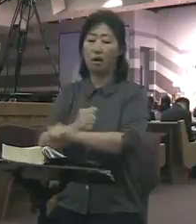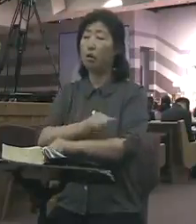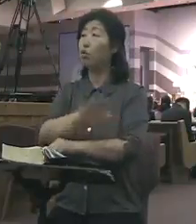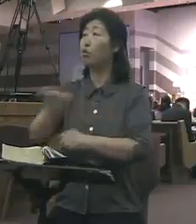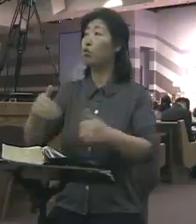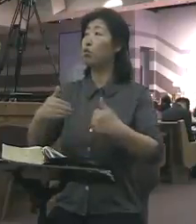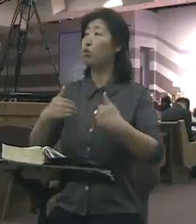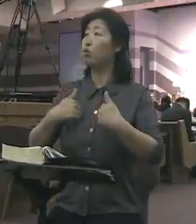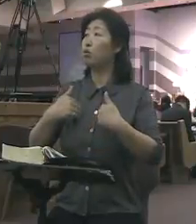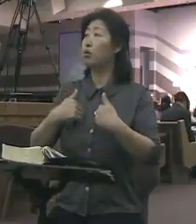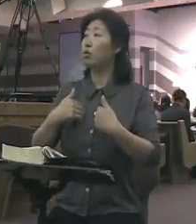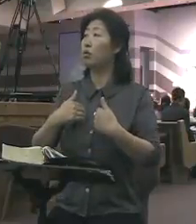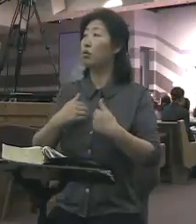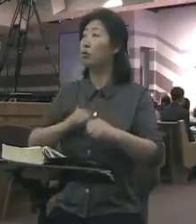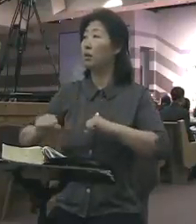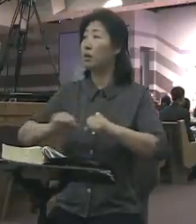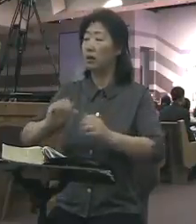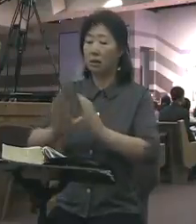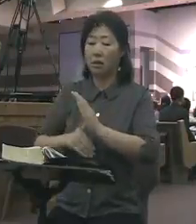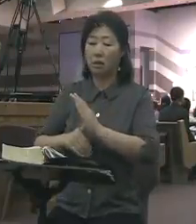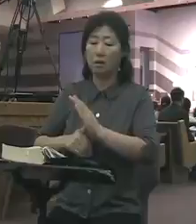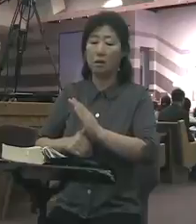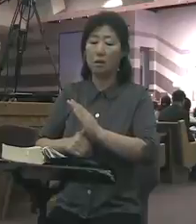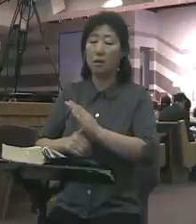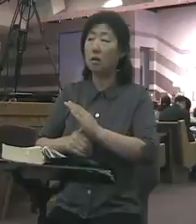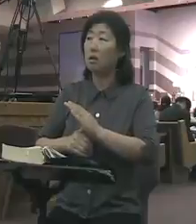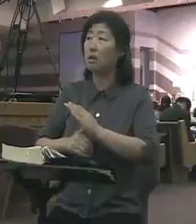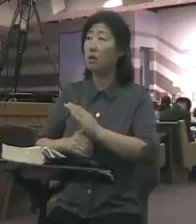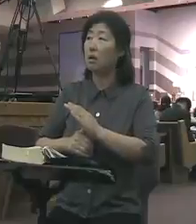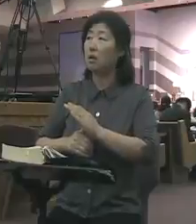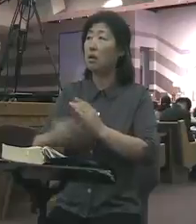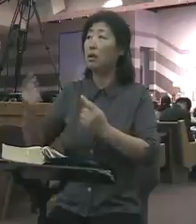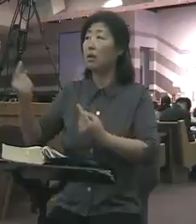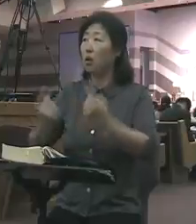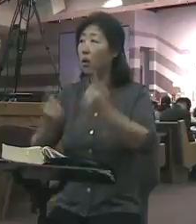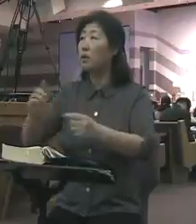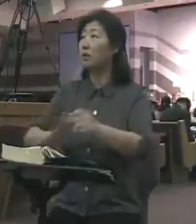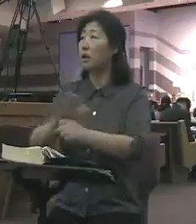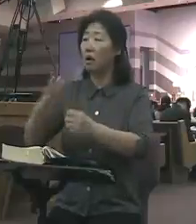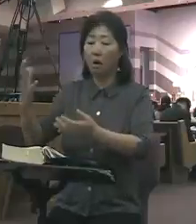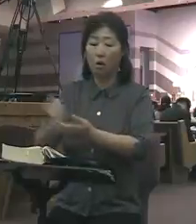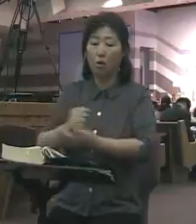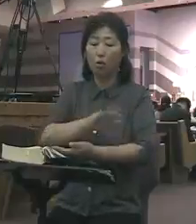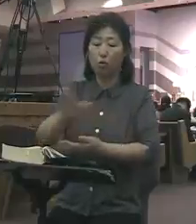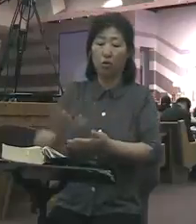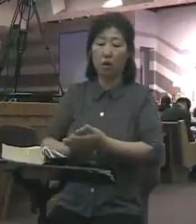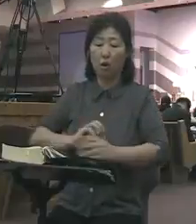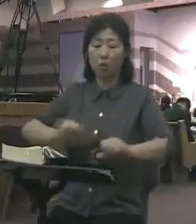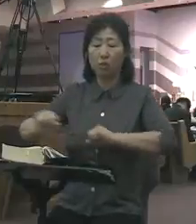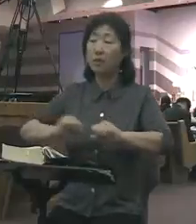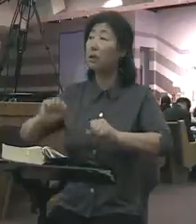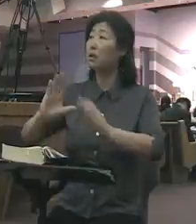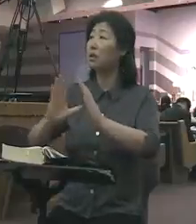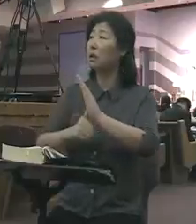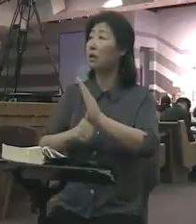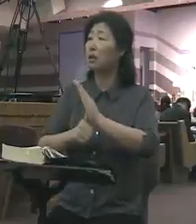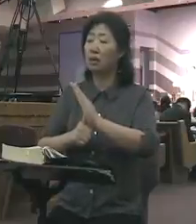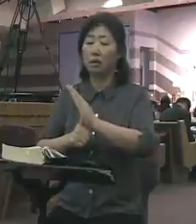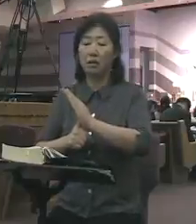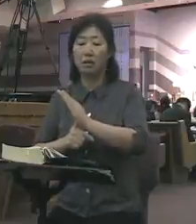우리가 하나님 자신으로 채워질 때고 둘째로는 형제 사랑으로 우리가 움직일 때 비우는 신앙이 가능케